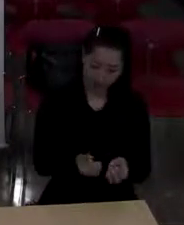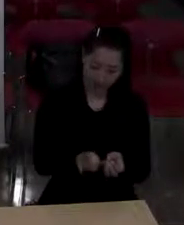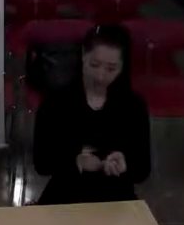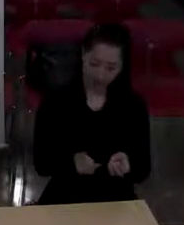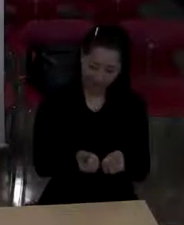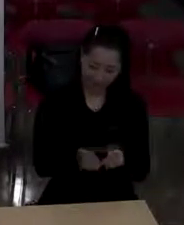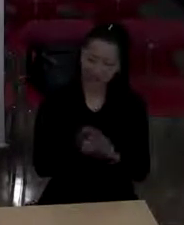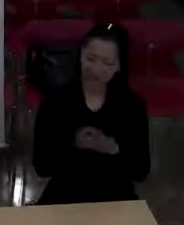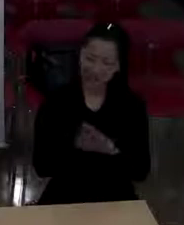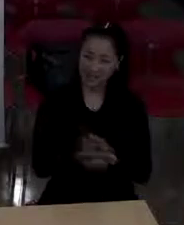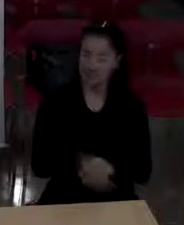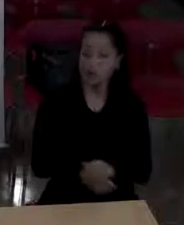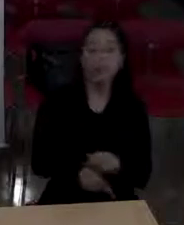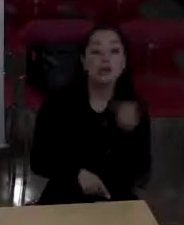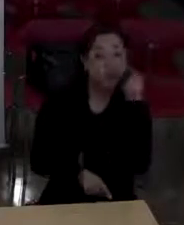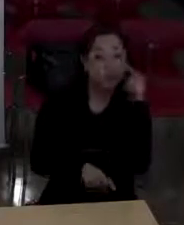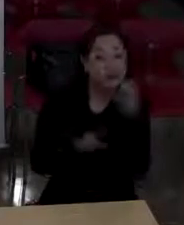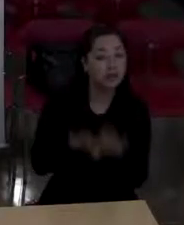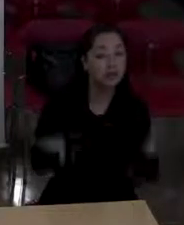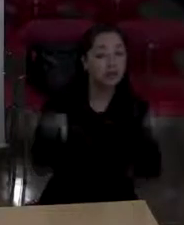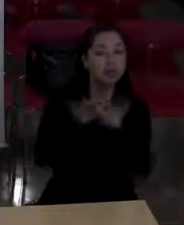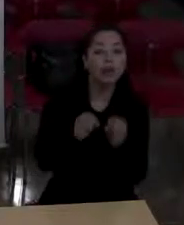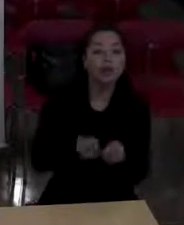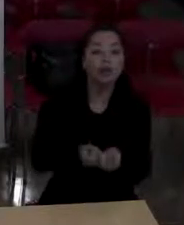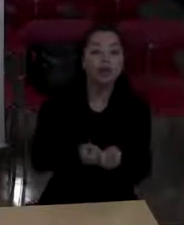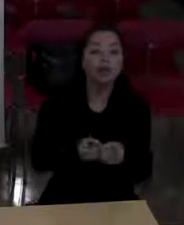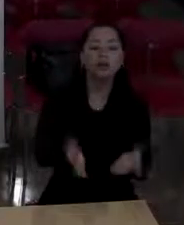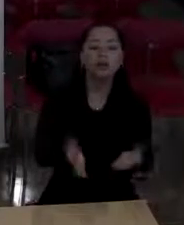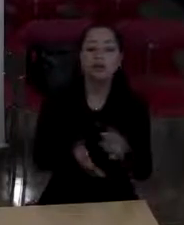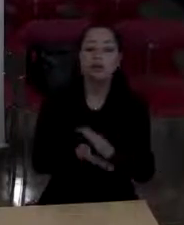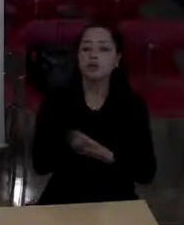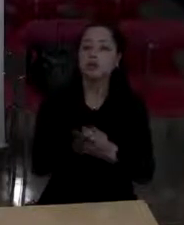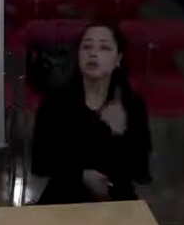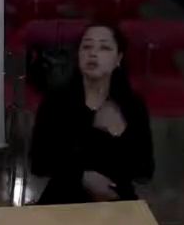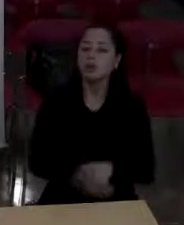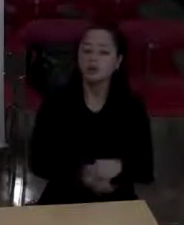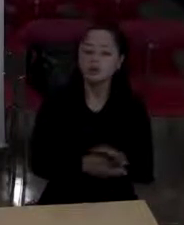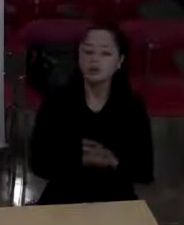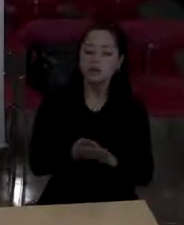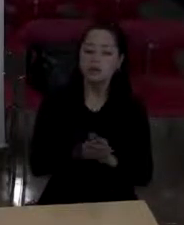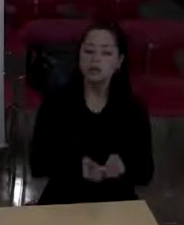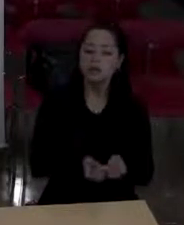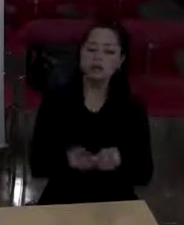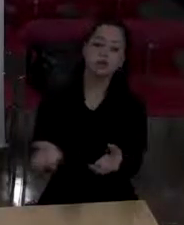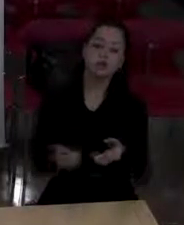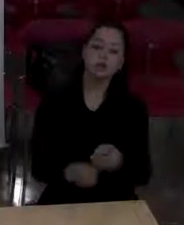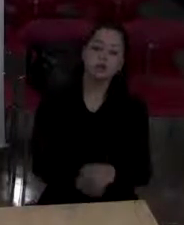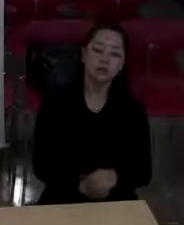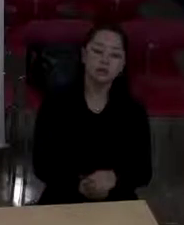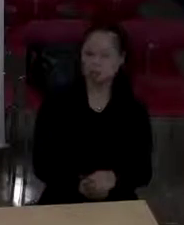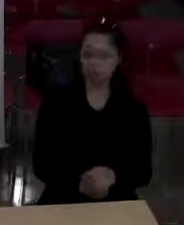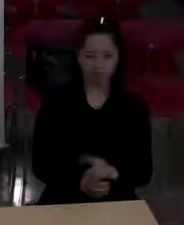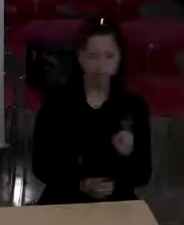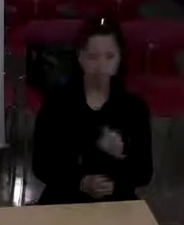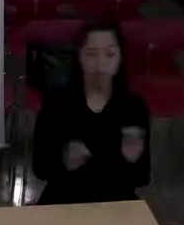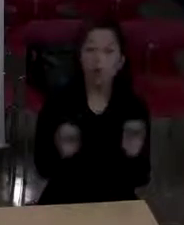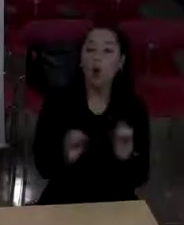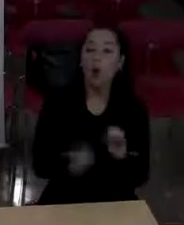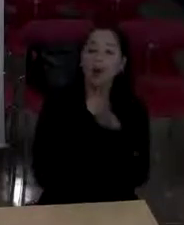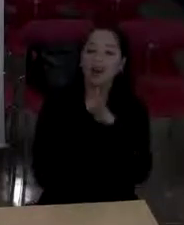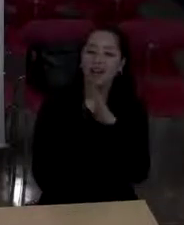No podemos dar o entregar o esperar que los niños aprendan la lengua de señas o el castellano oral a través de